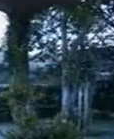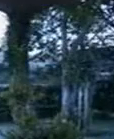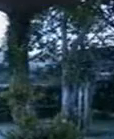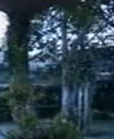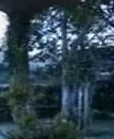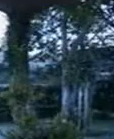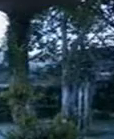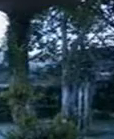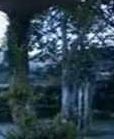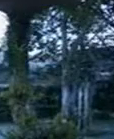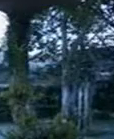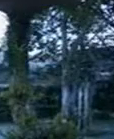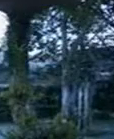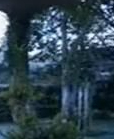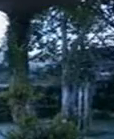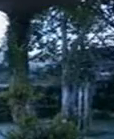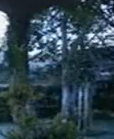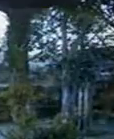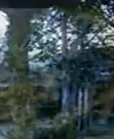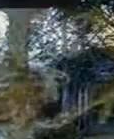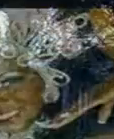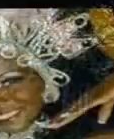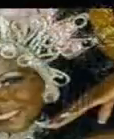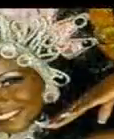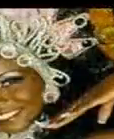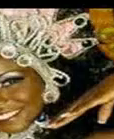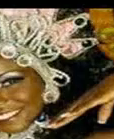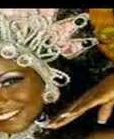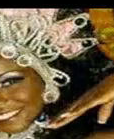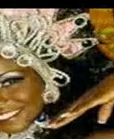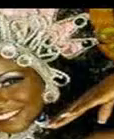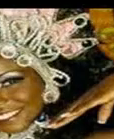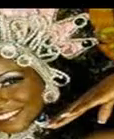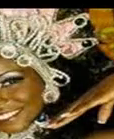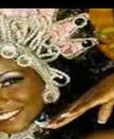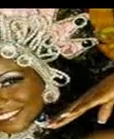I'd like to spend some time in Mozambique.